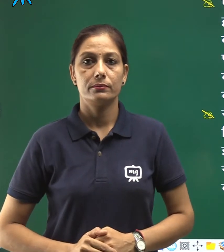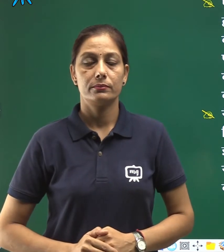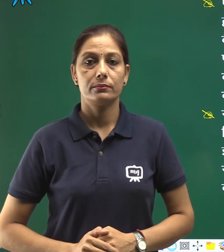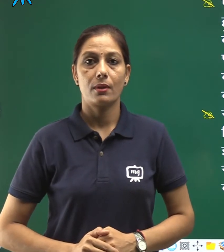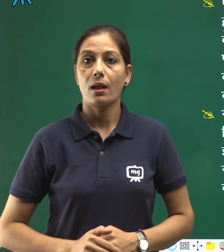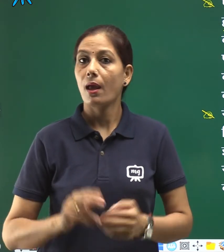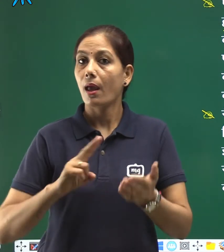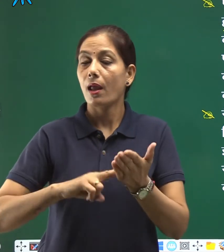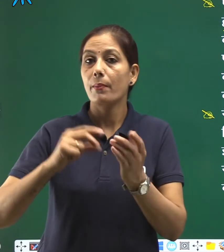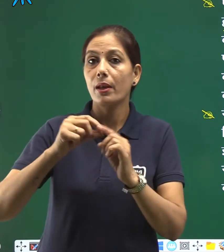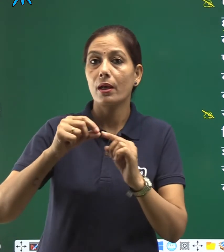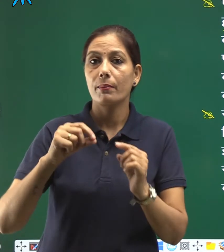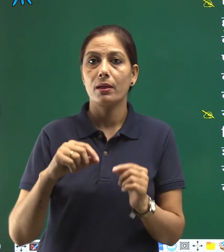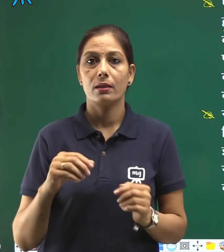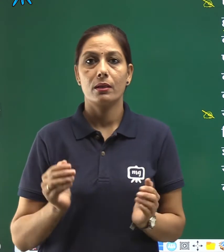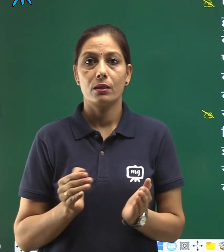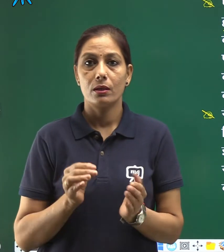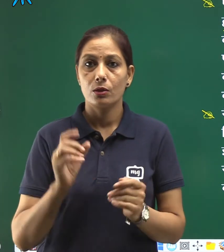नगरपालिका द्वारा